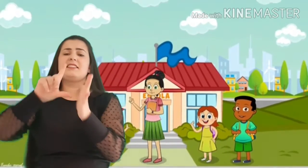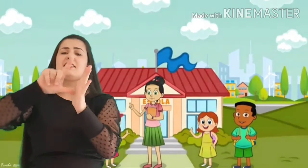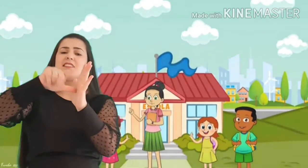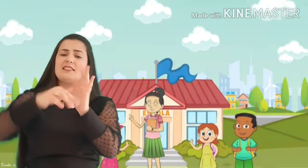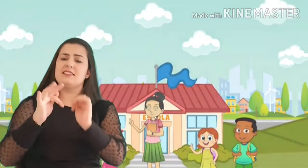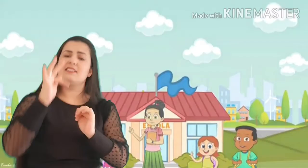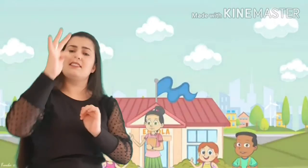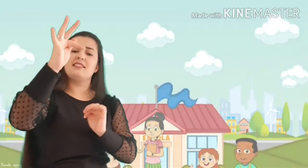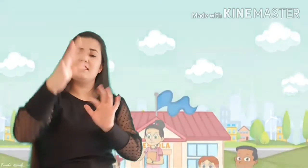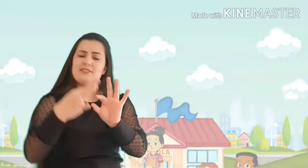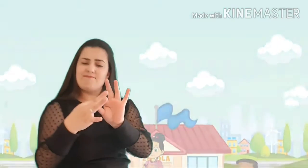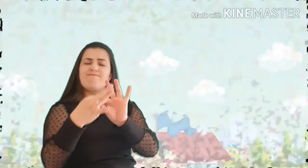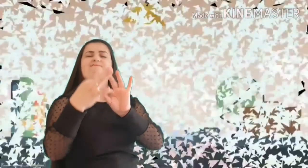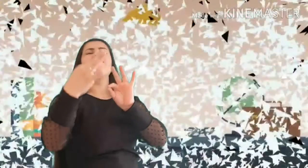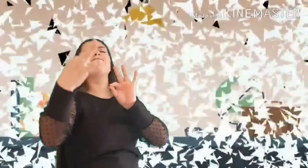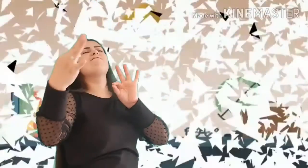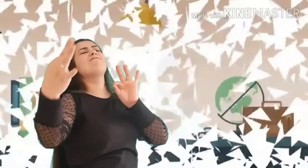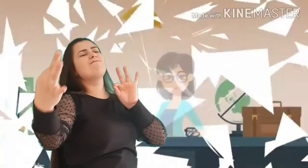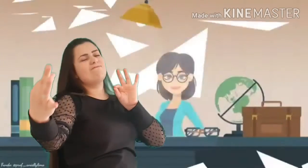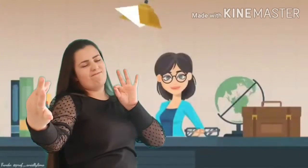outro ano te afastam de mim.